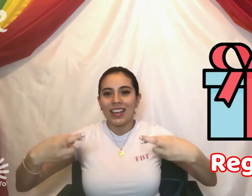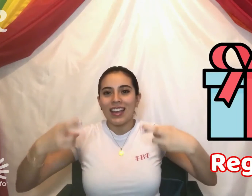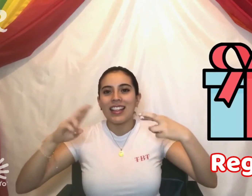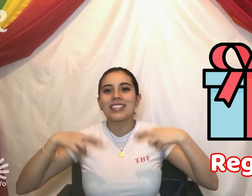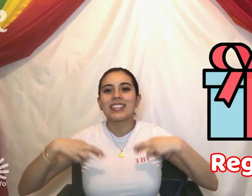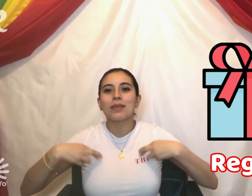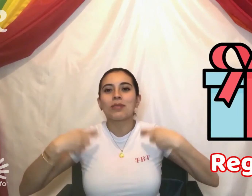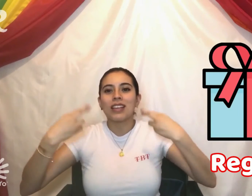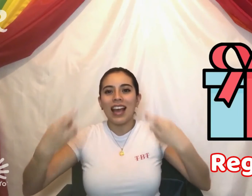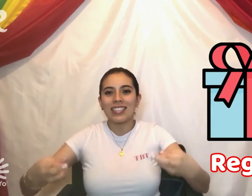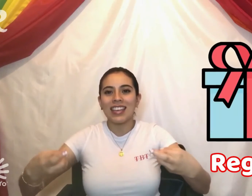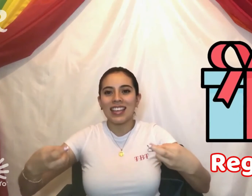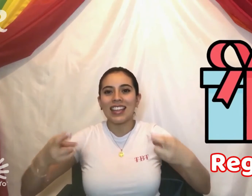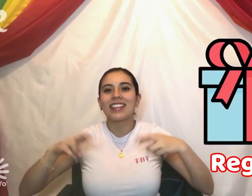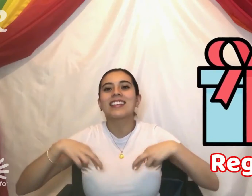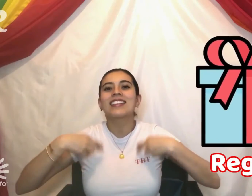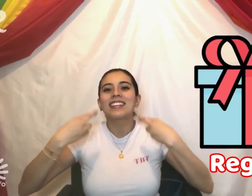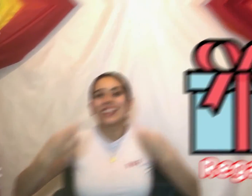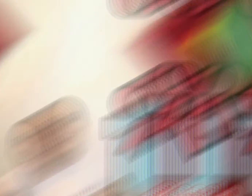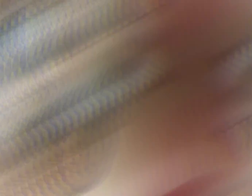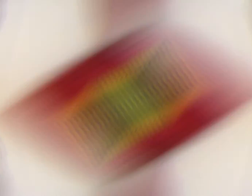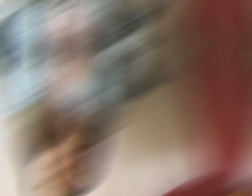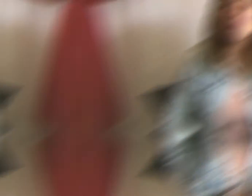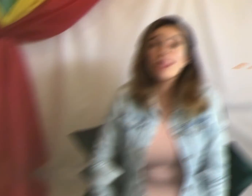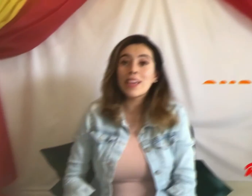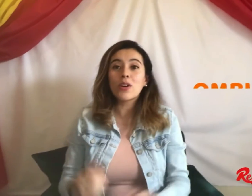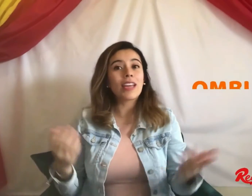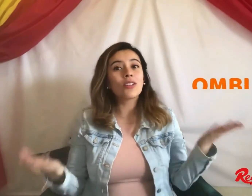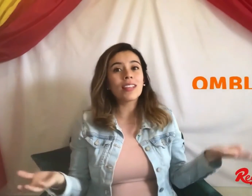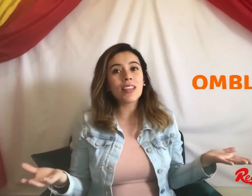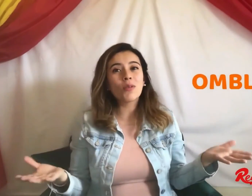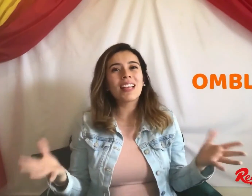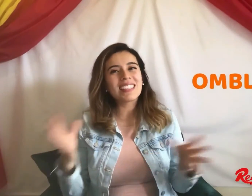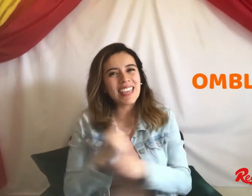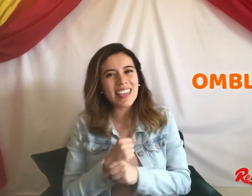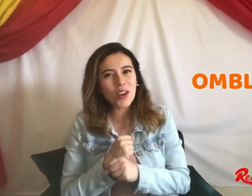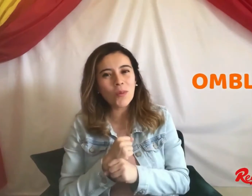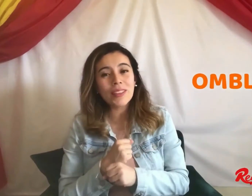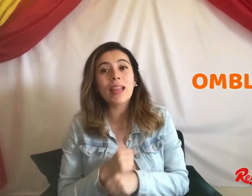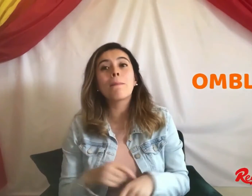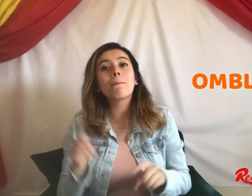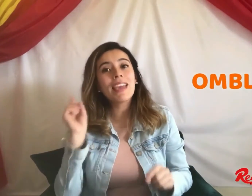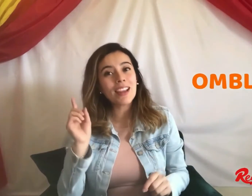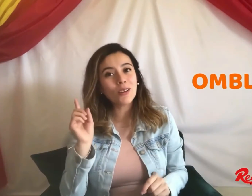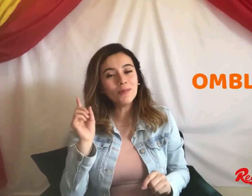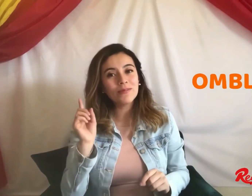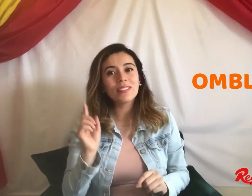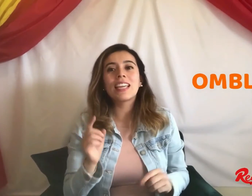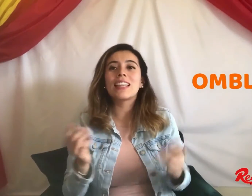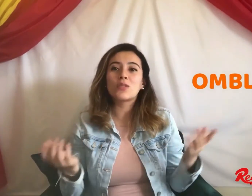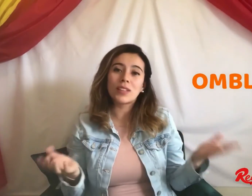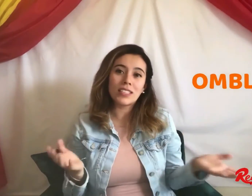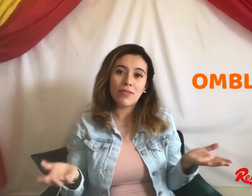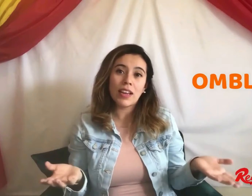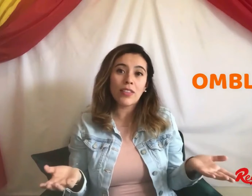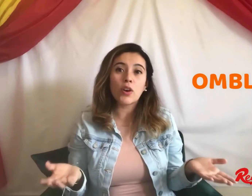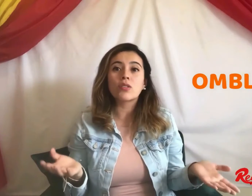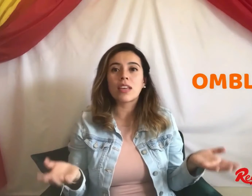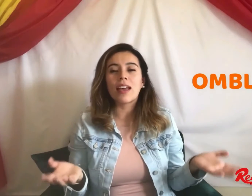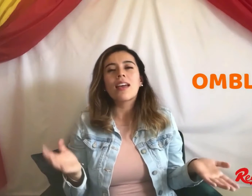Las hacemos hacia adelante. Regalo. Ombligo, que no tenía una seña como tal, pero tiene su clasificador, o sea,